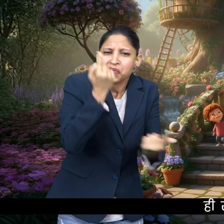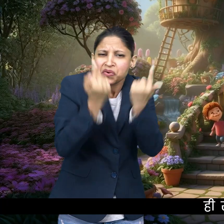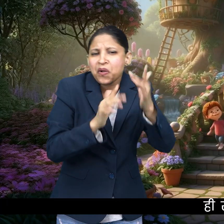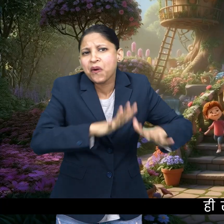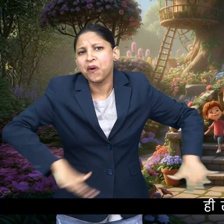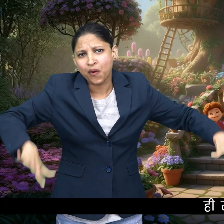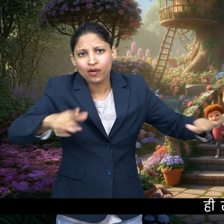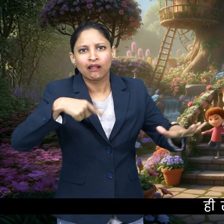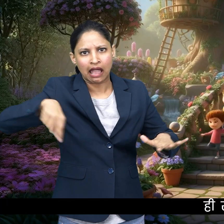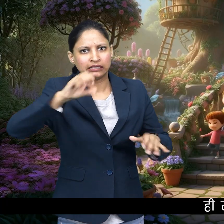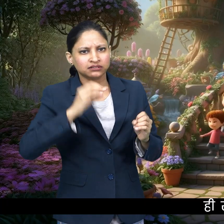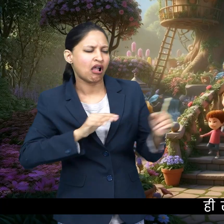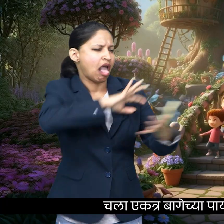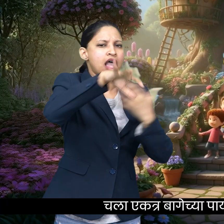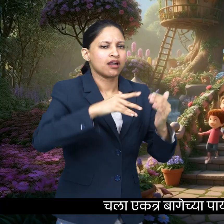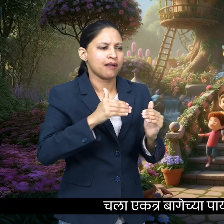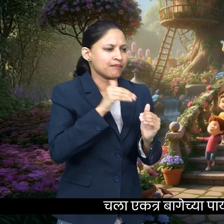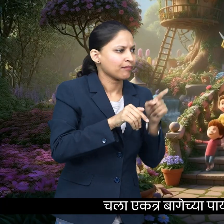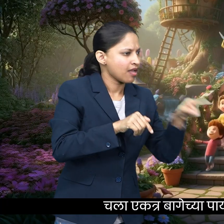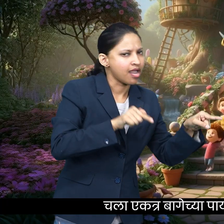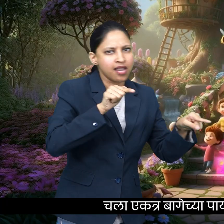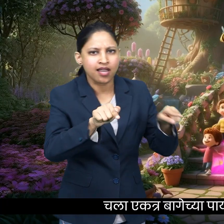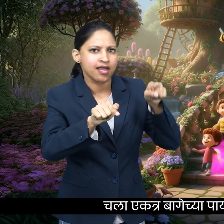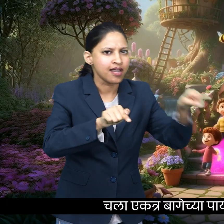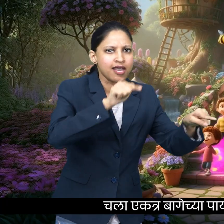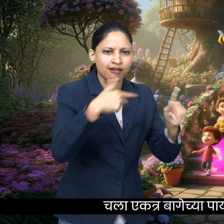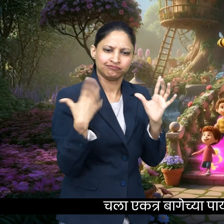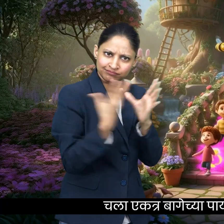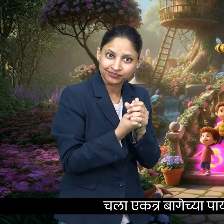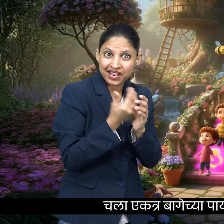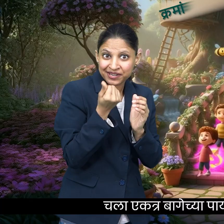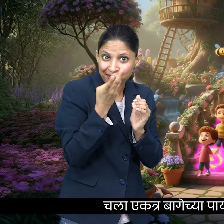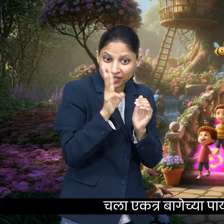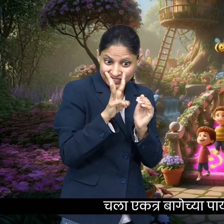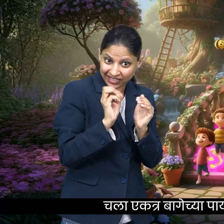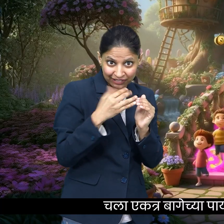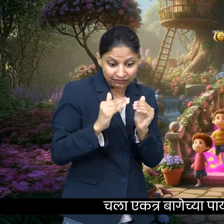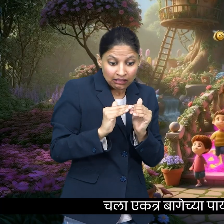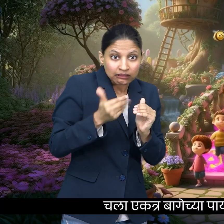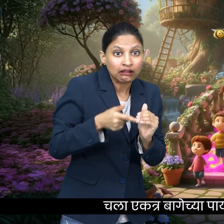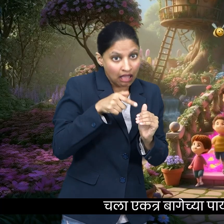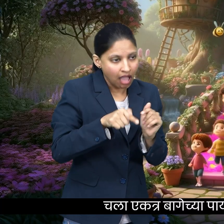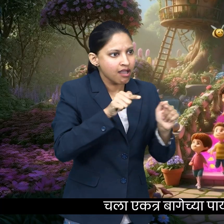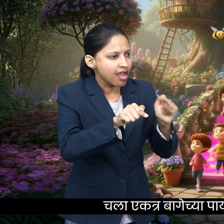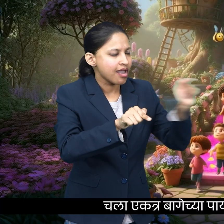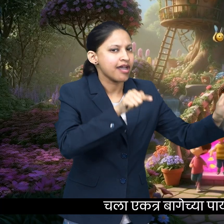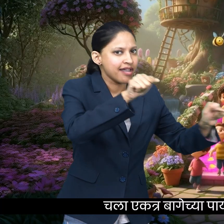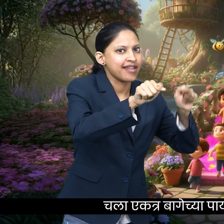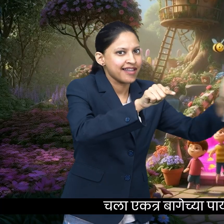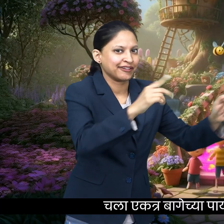बाग पहा. चला एकत्र बागेच्या पायऱ्या चढूया